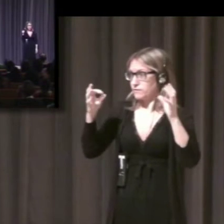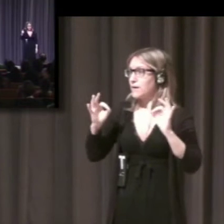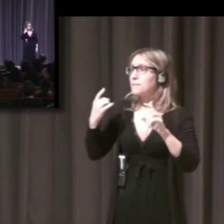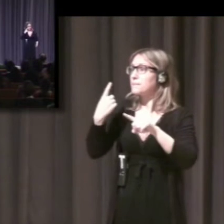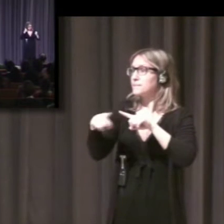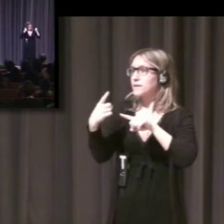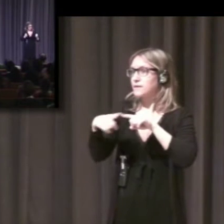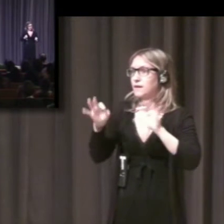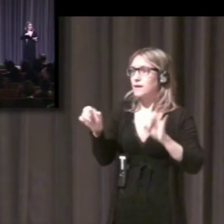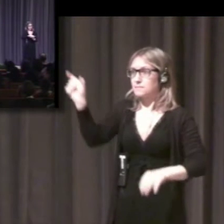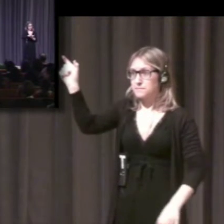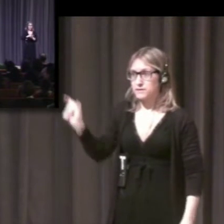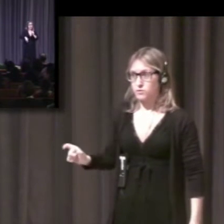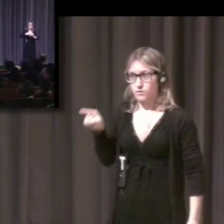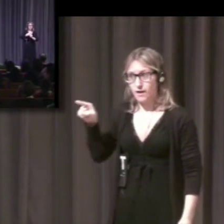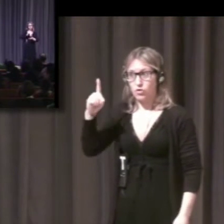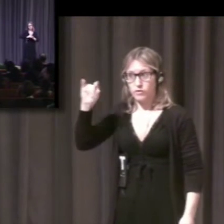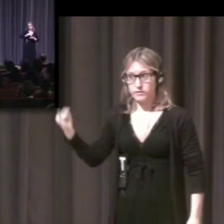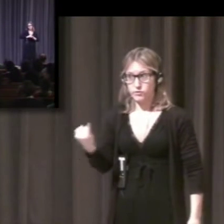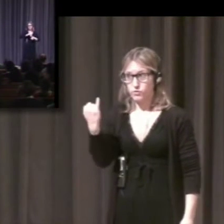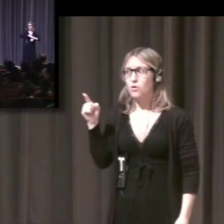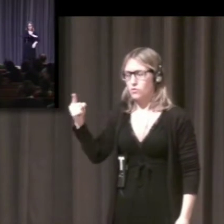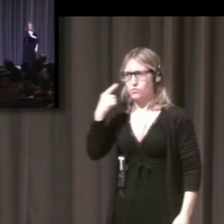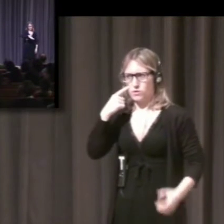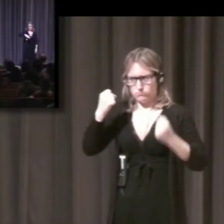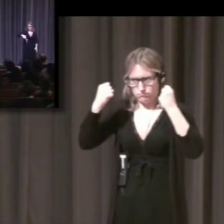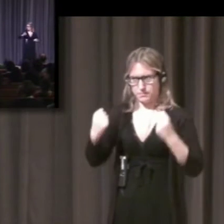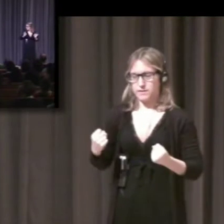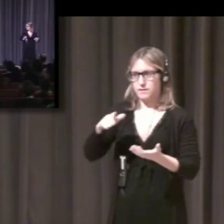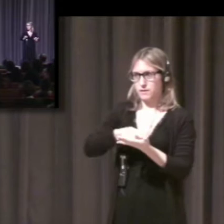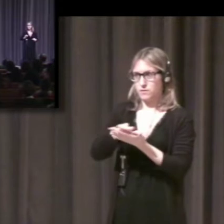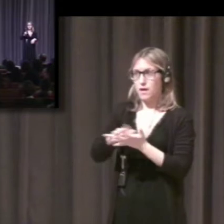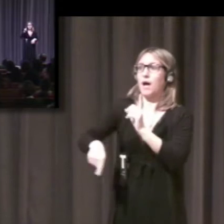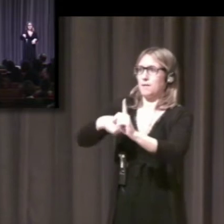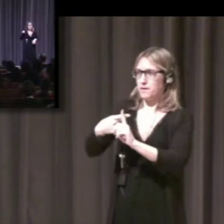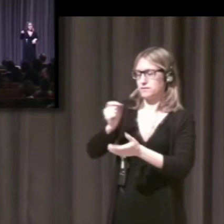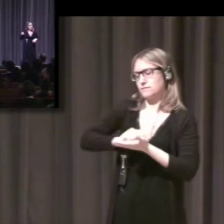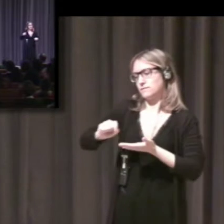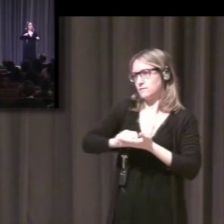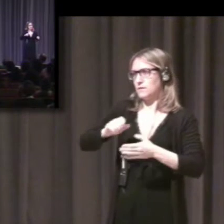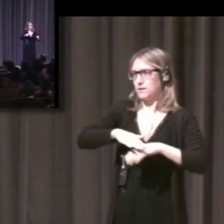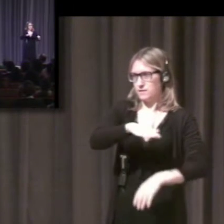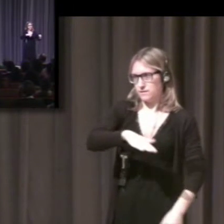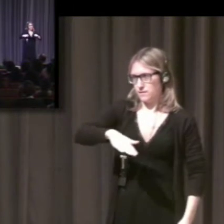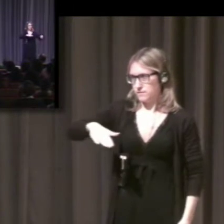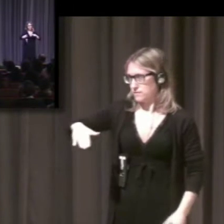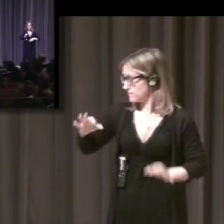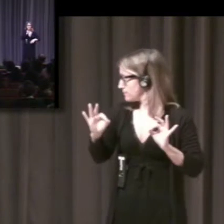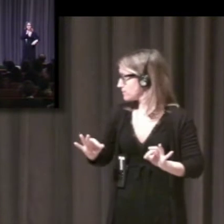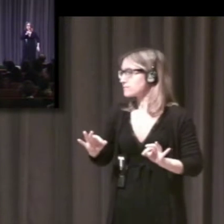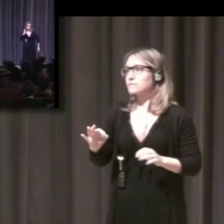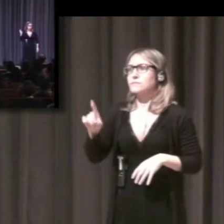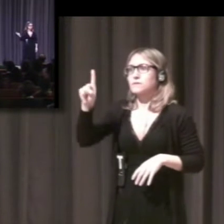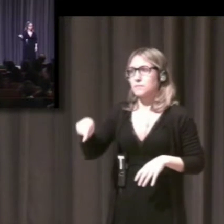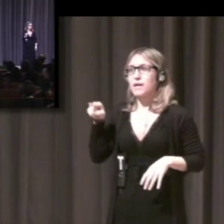llengua de signes, escriu pels nens, i ha estat traduïda en moltes llengües i no ha